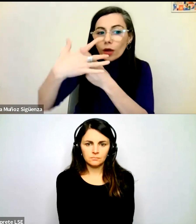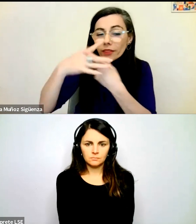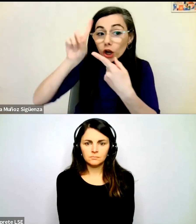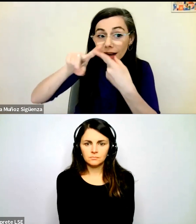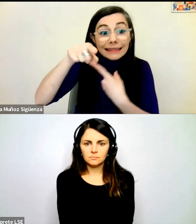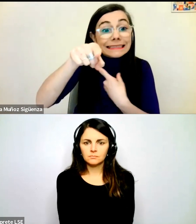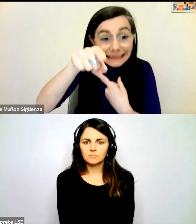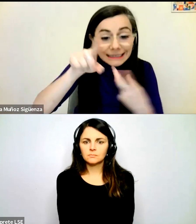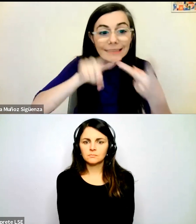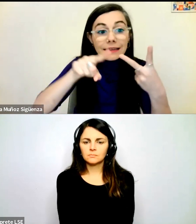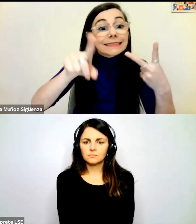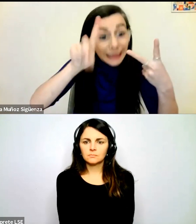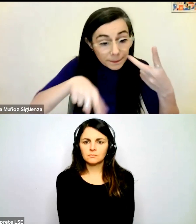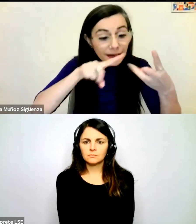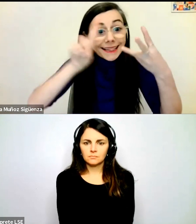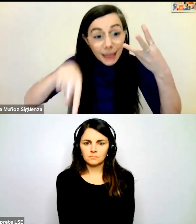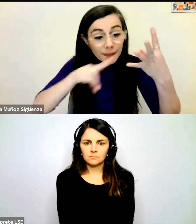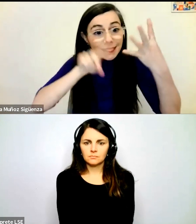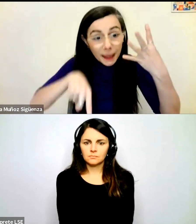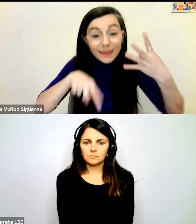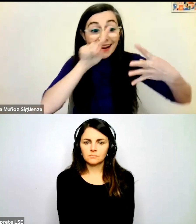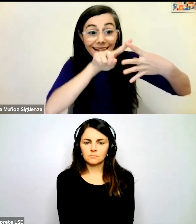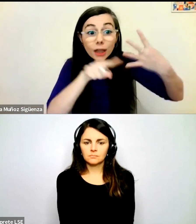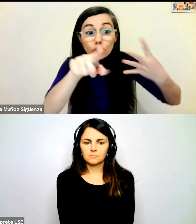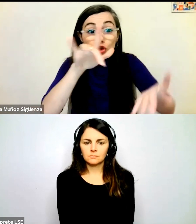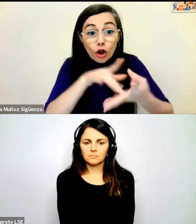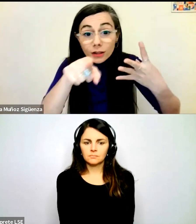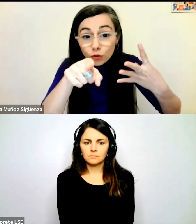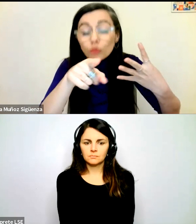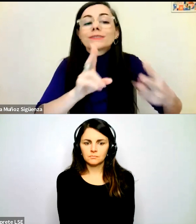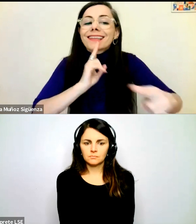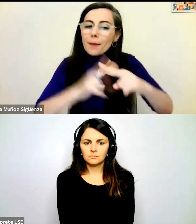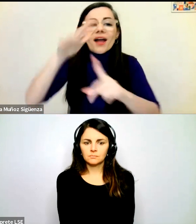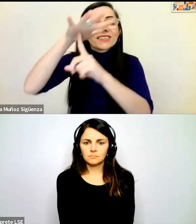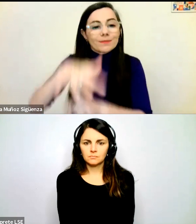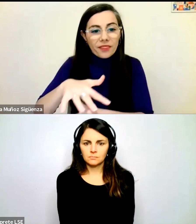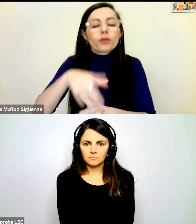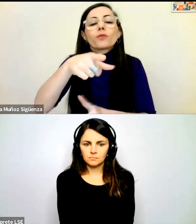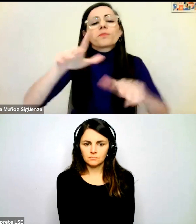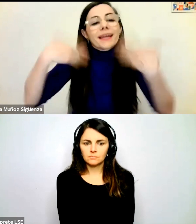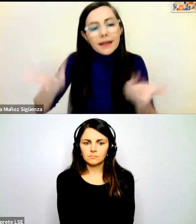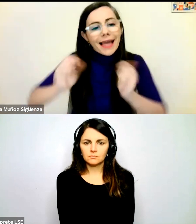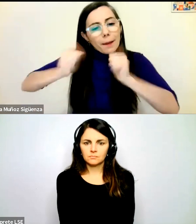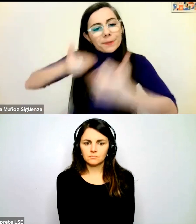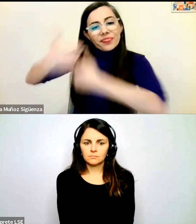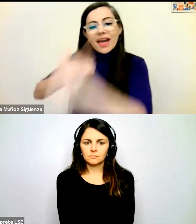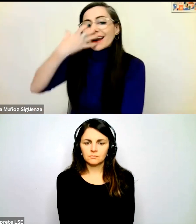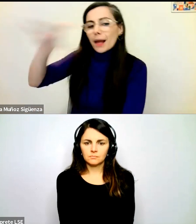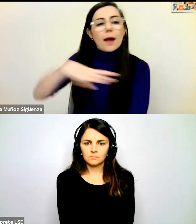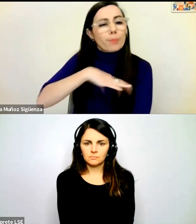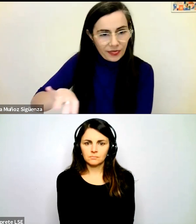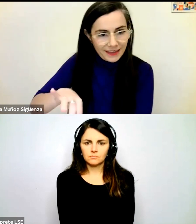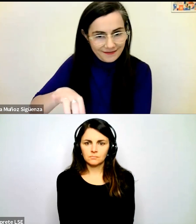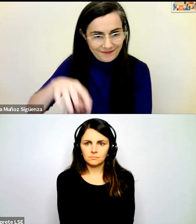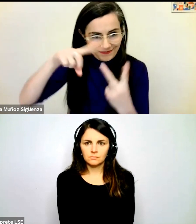guía de autodefensa. Si estáis en una situación de discriminación, si veis que cumplís los requisitos, al final esto